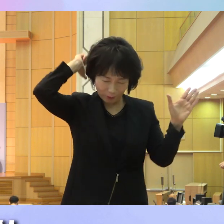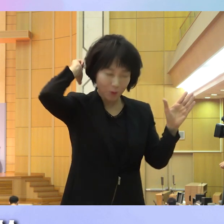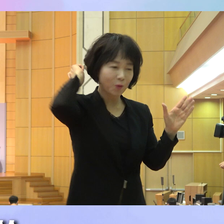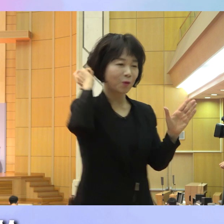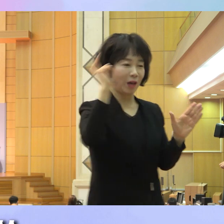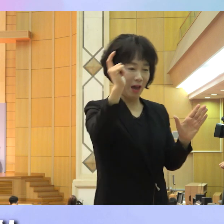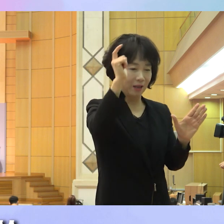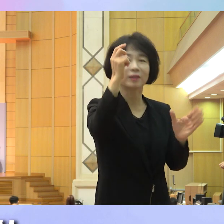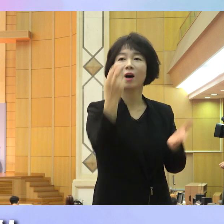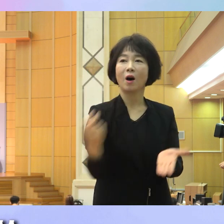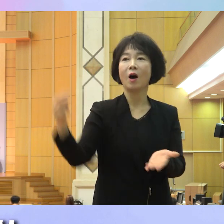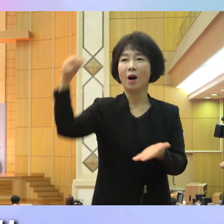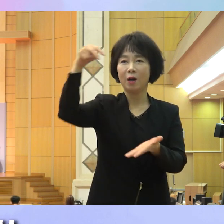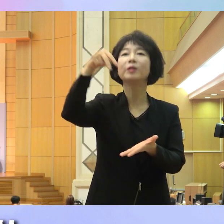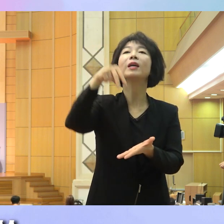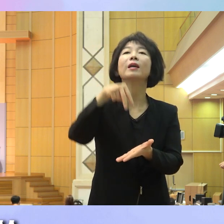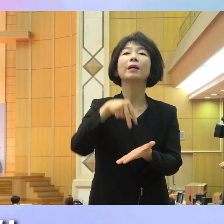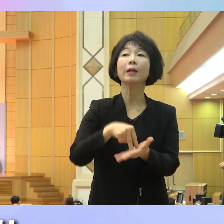굳게